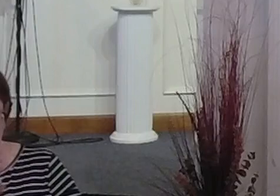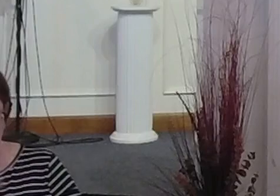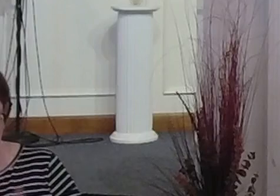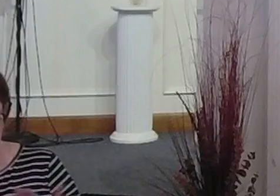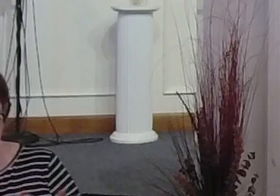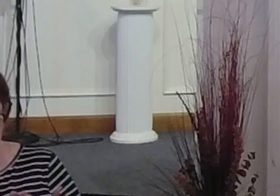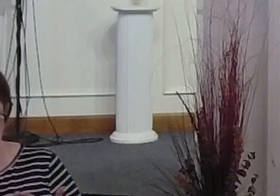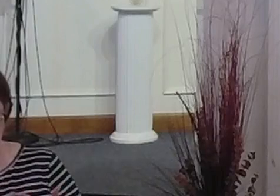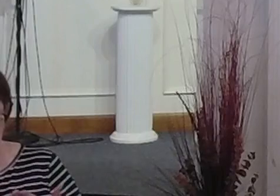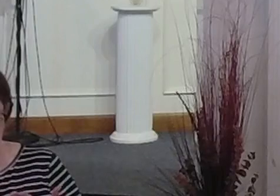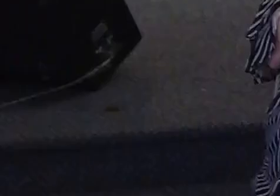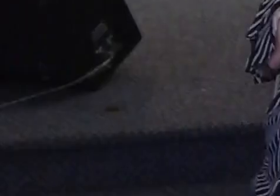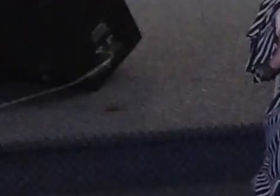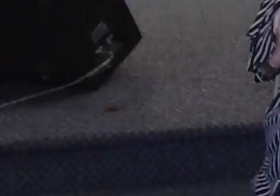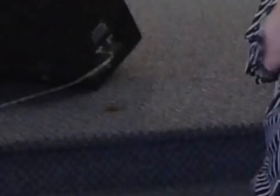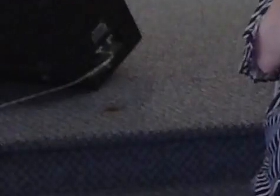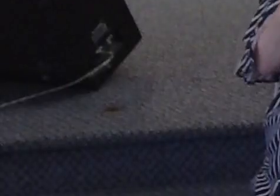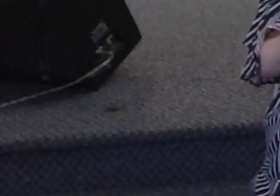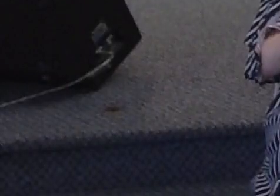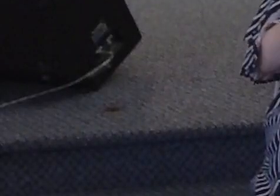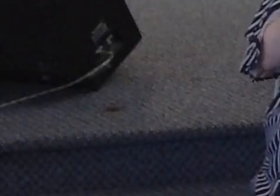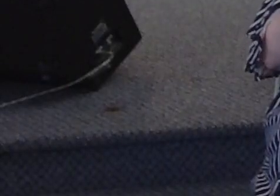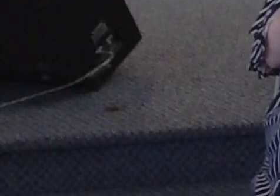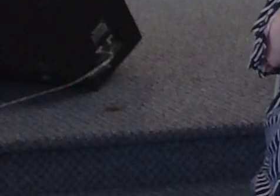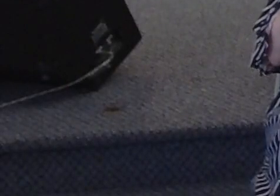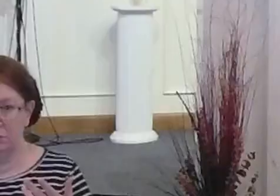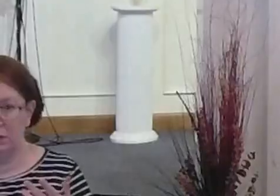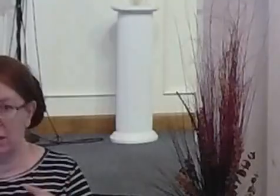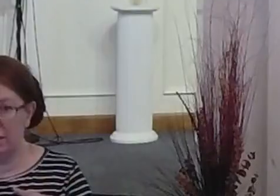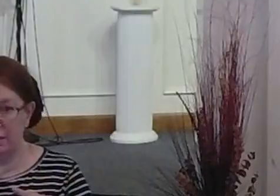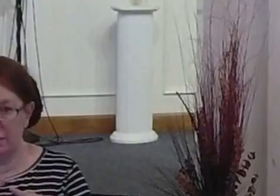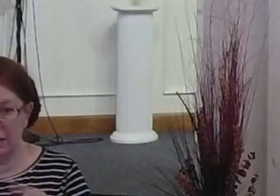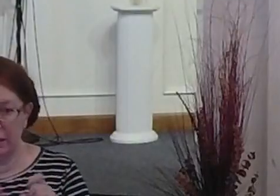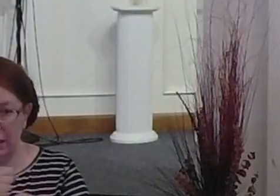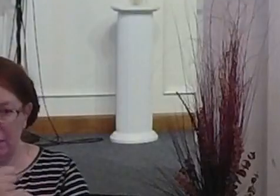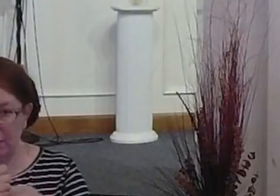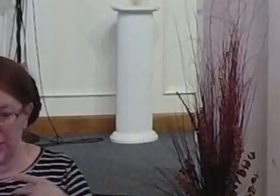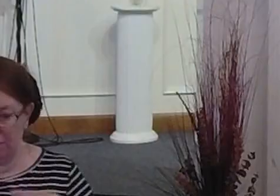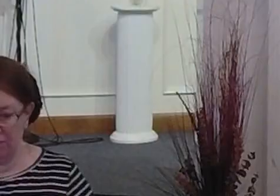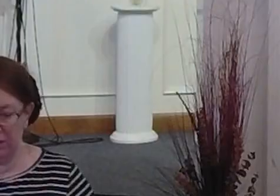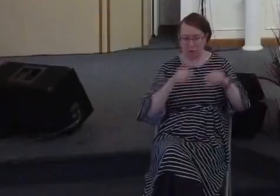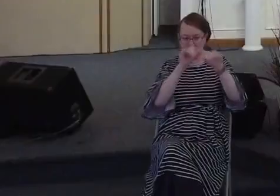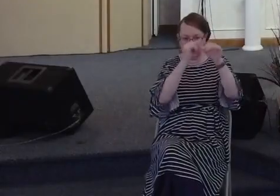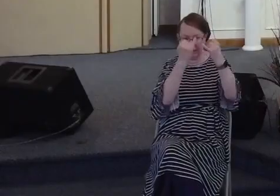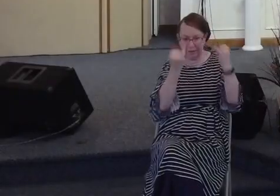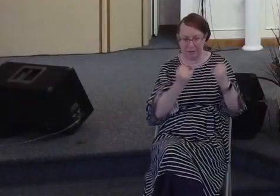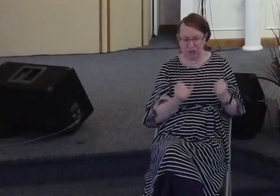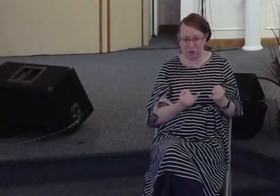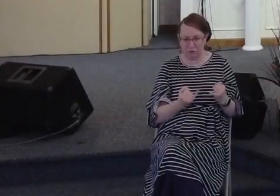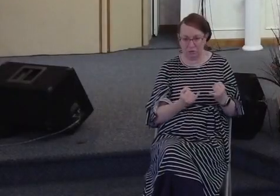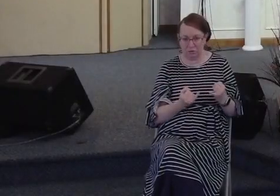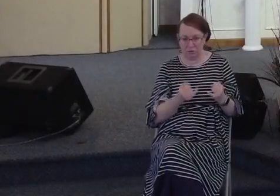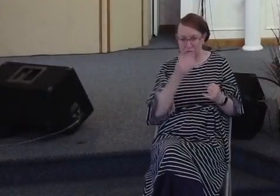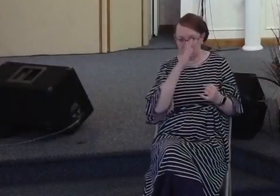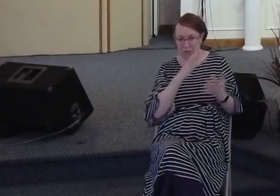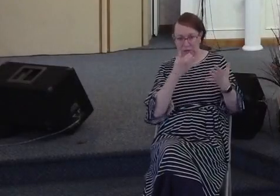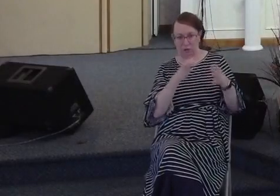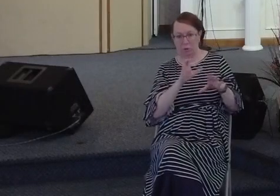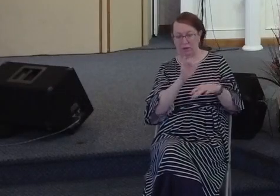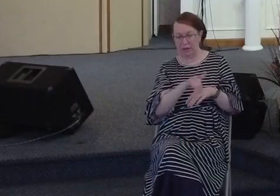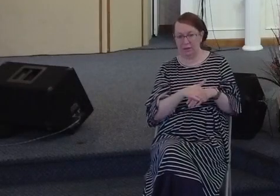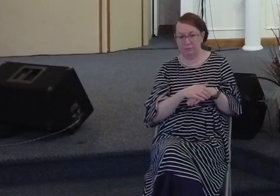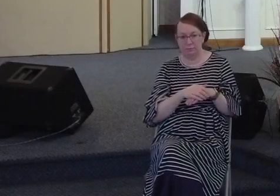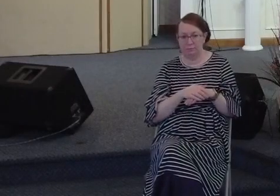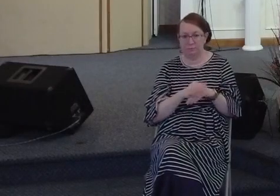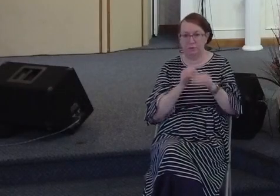sin presencia física era demasiado grande para que la comprendieran. No solo les permitió hacer imágenes para